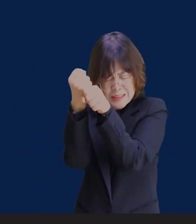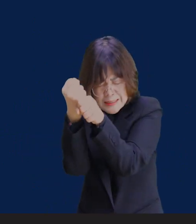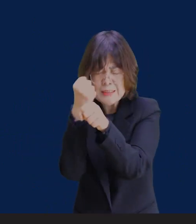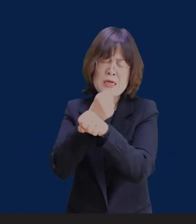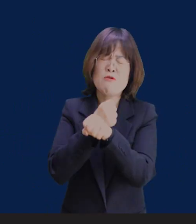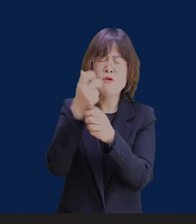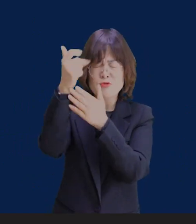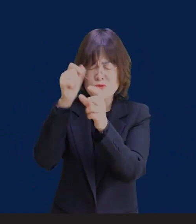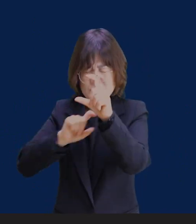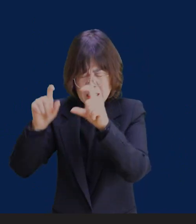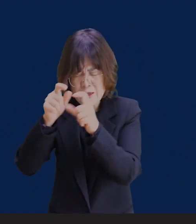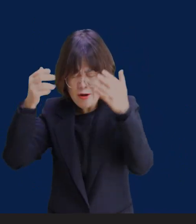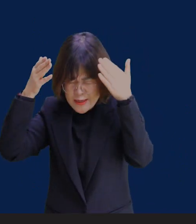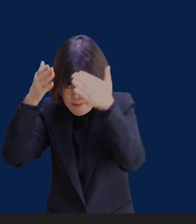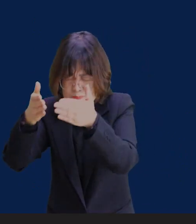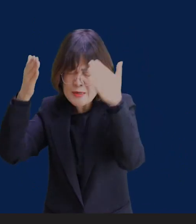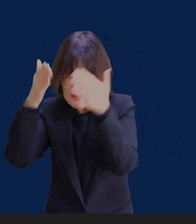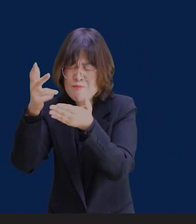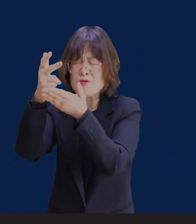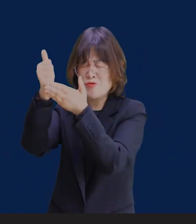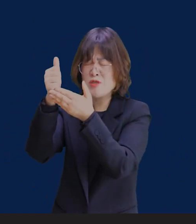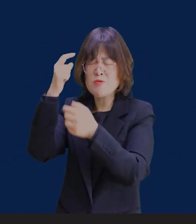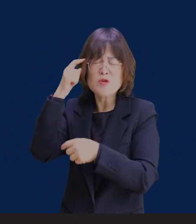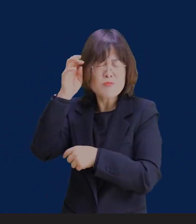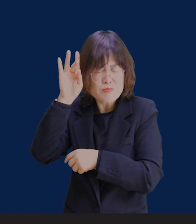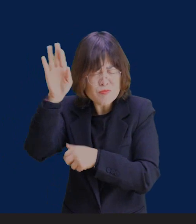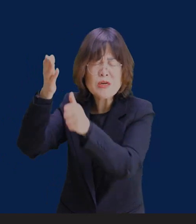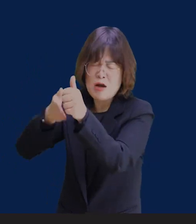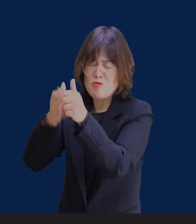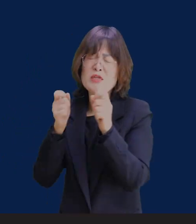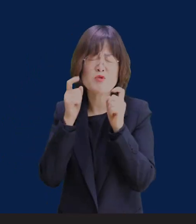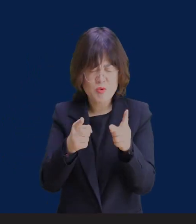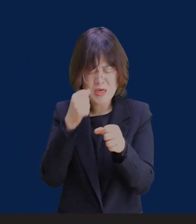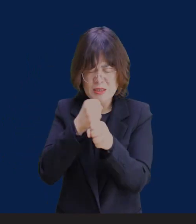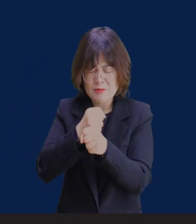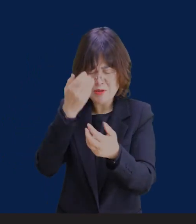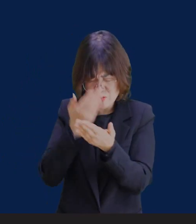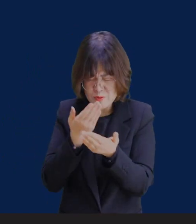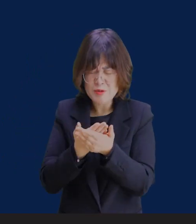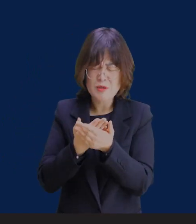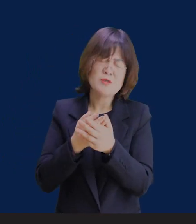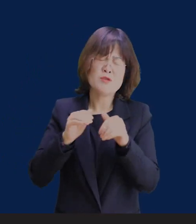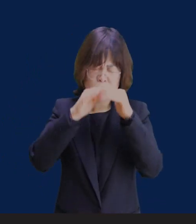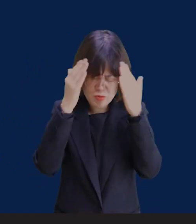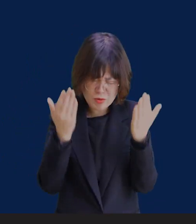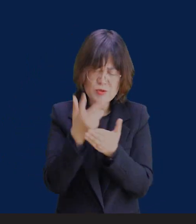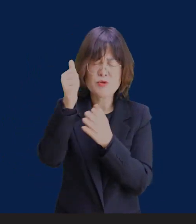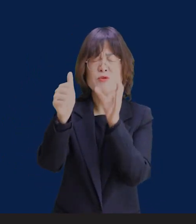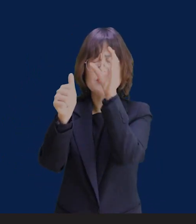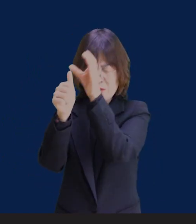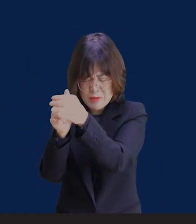주의 은혜가 필요합니다. 이 나라의 민족 역사하여 하나님의 은혜를 베풀어 주시옵소서. 주님의 자비를 베푸사